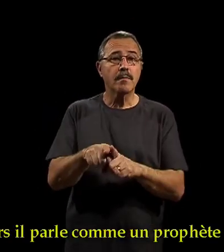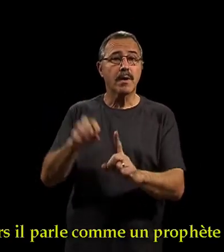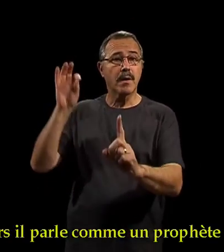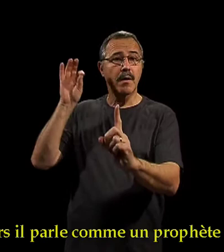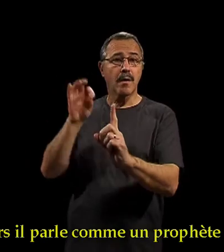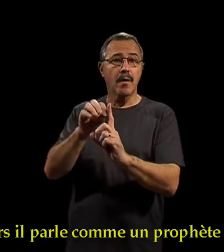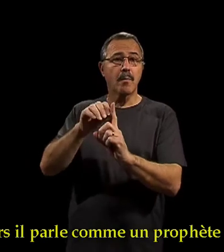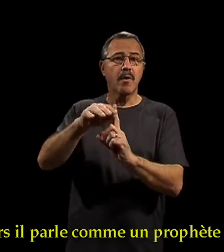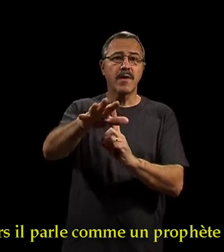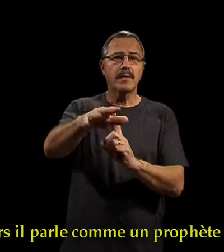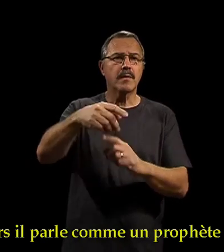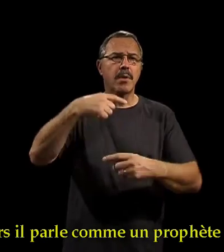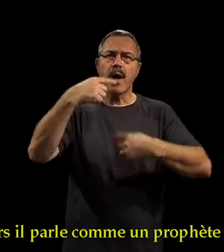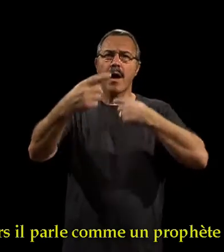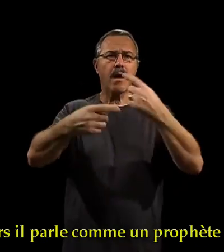Alors, il parle comme un prophète.